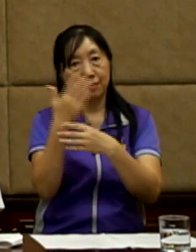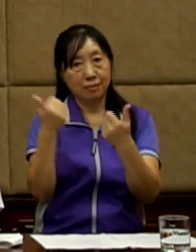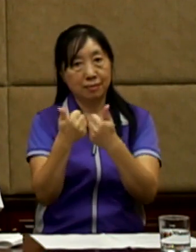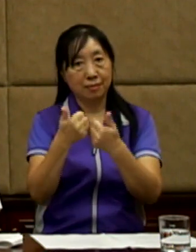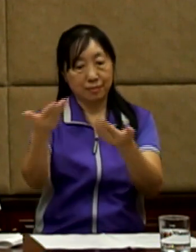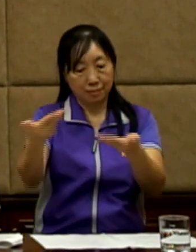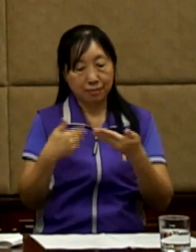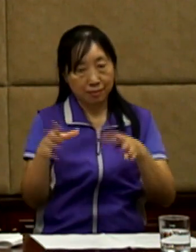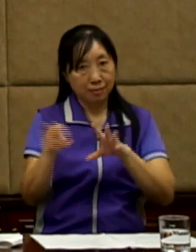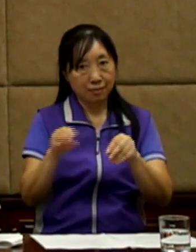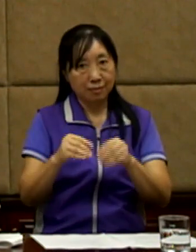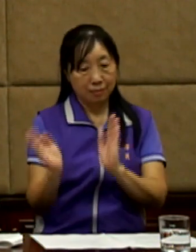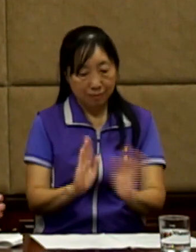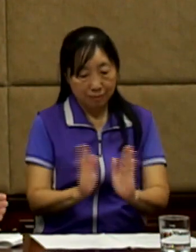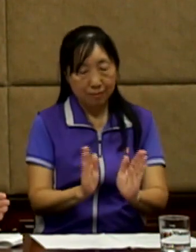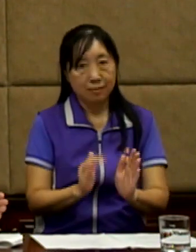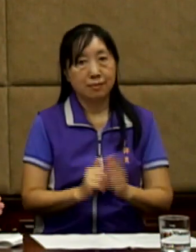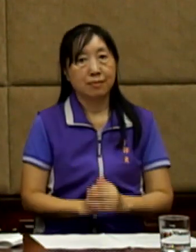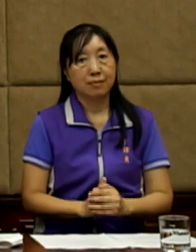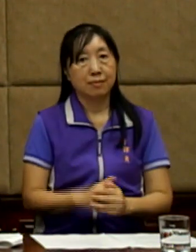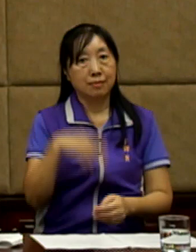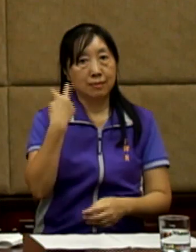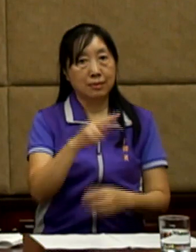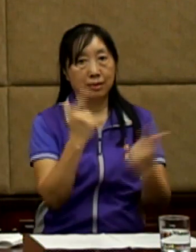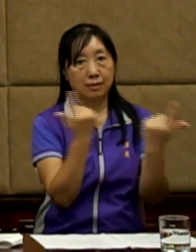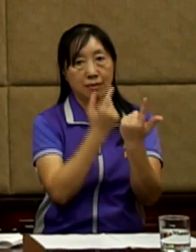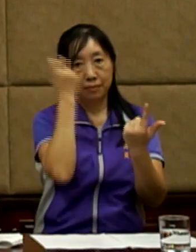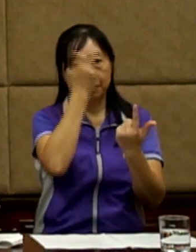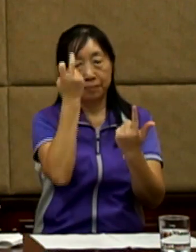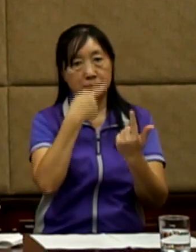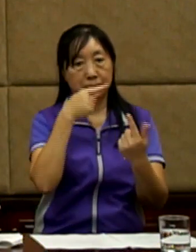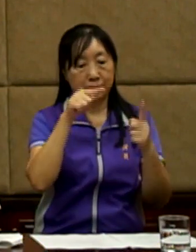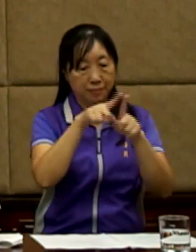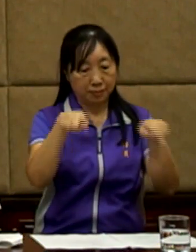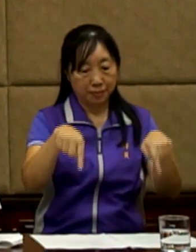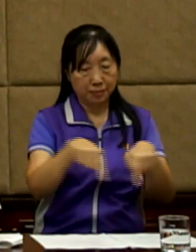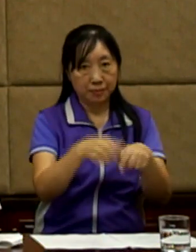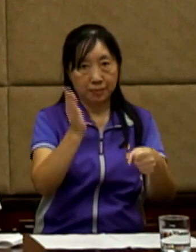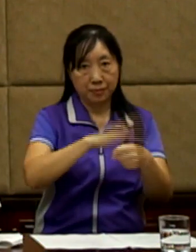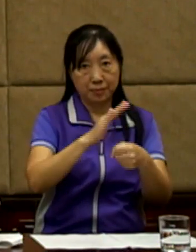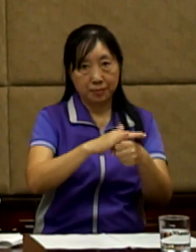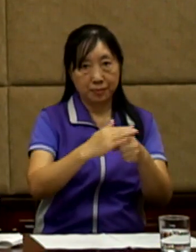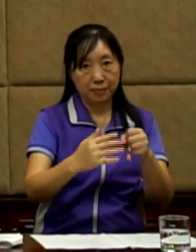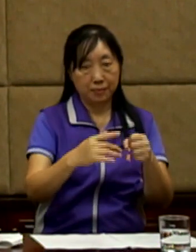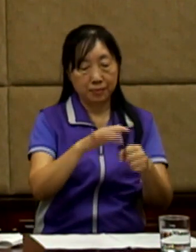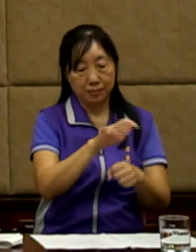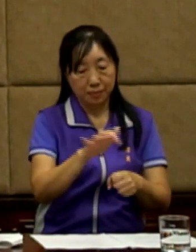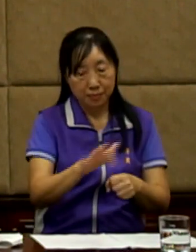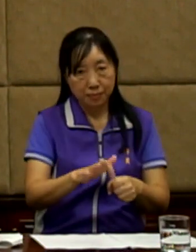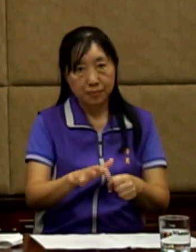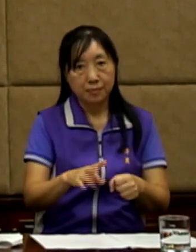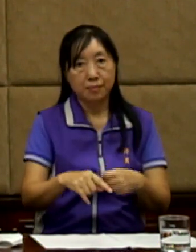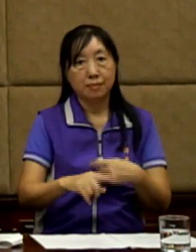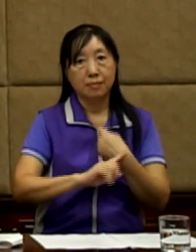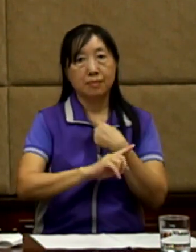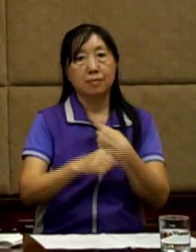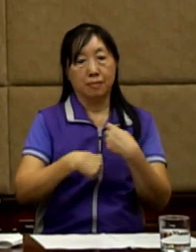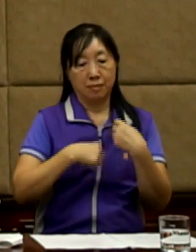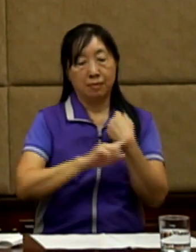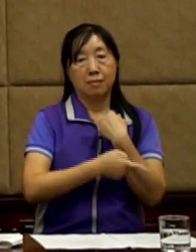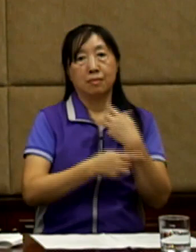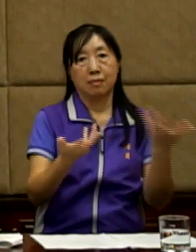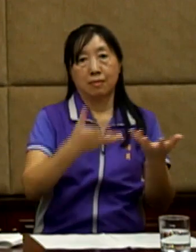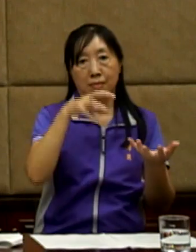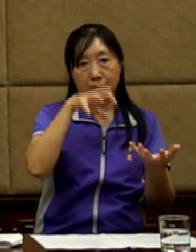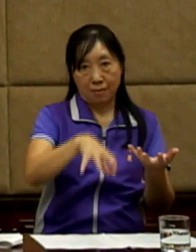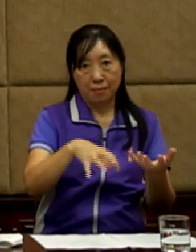哦，那还有这一次北检起诉书上面的那个补充的事实，我们法务处跟业管处正